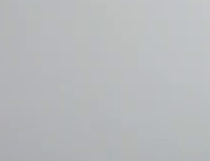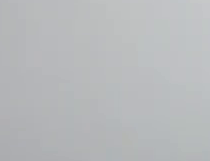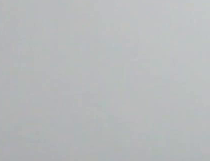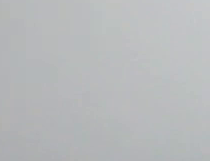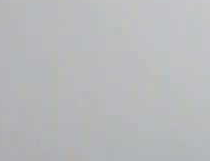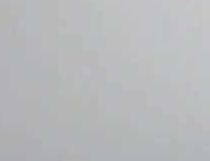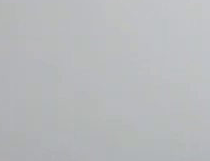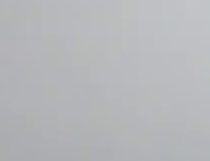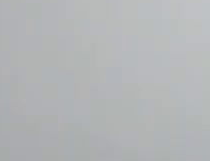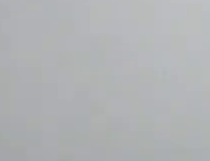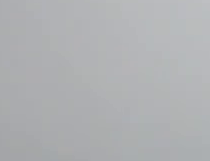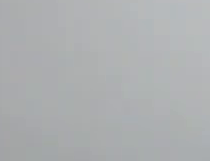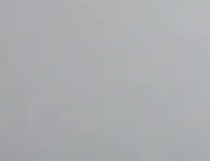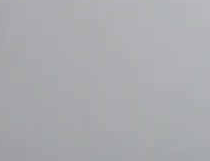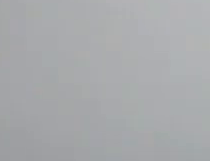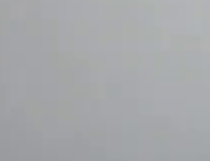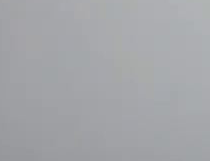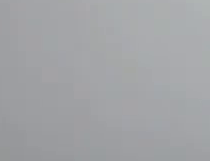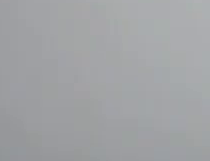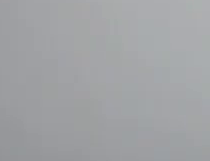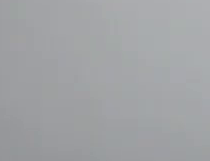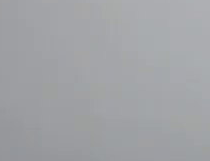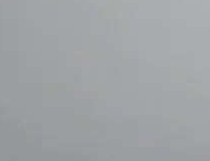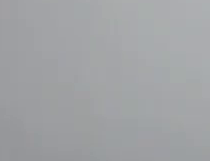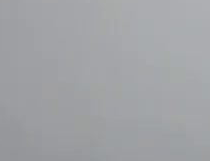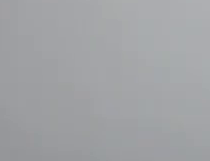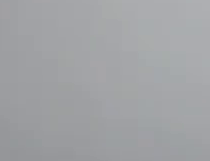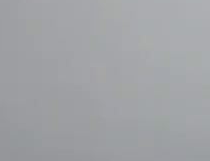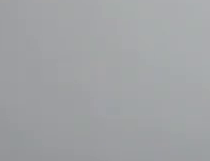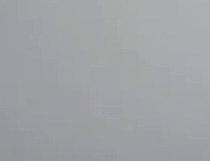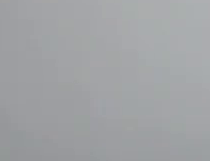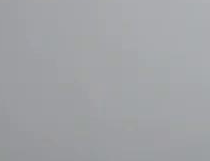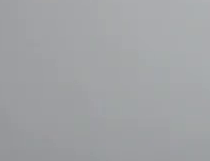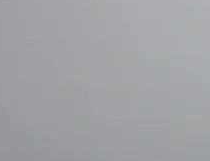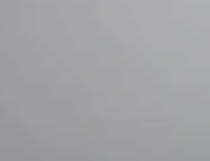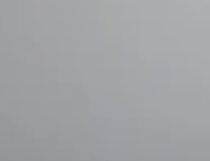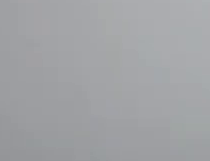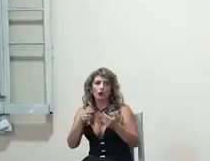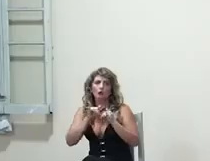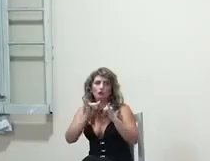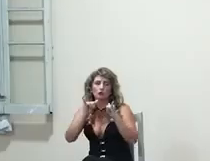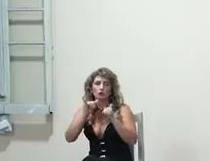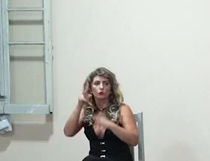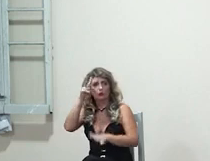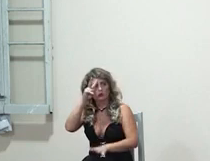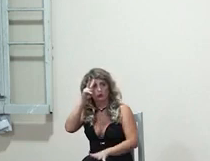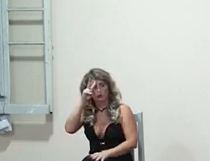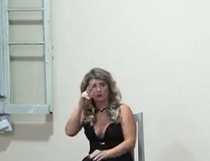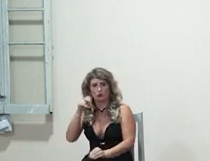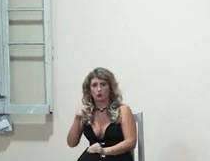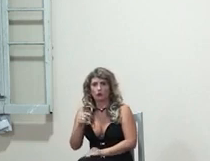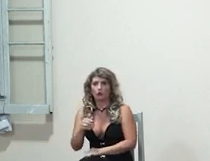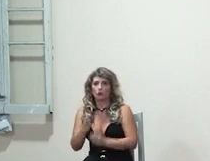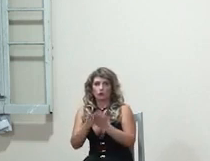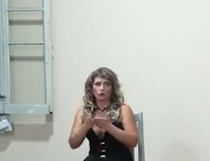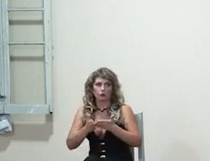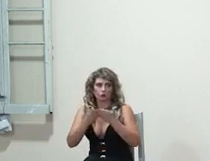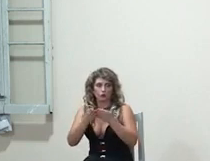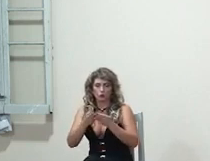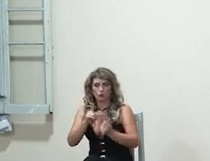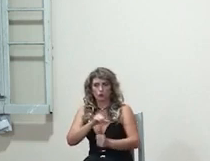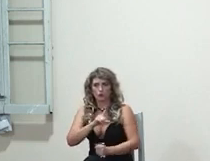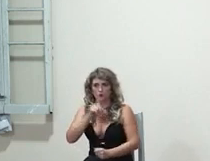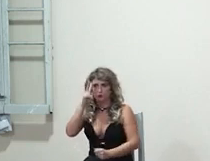contar somente hoje, para mim falta algo. Eu preciso contar a história do porto. É, tem uma